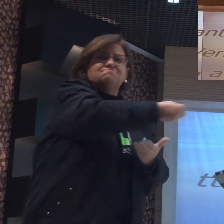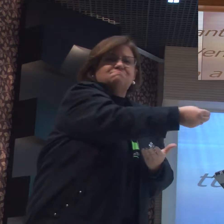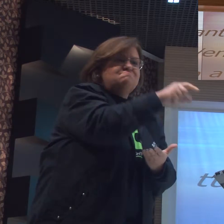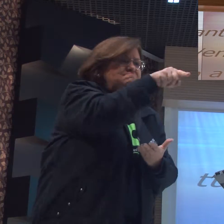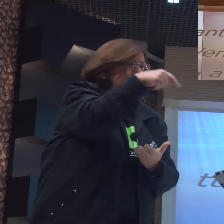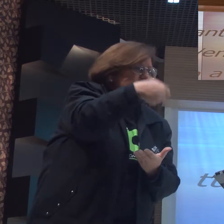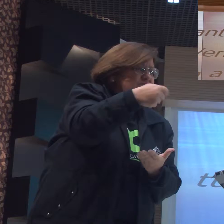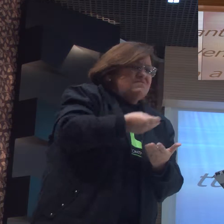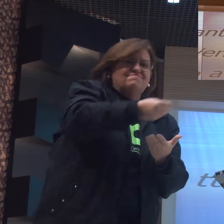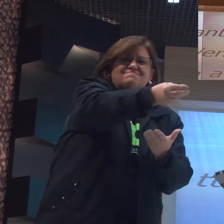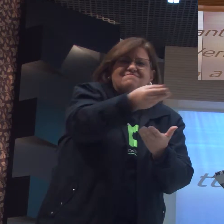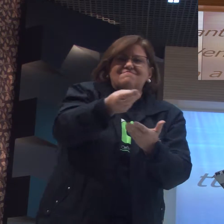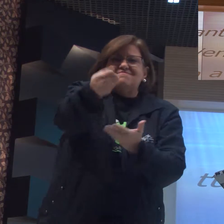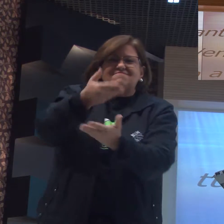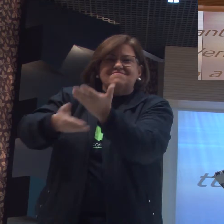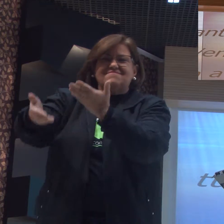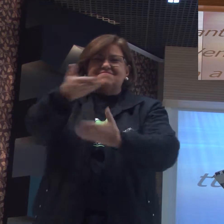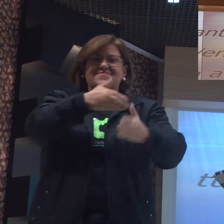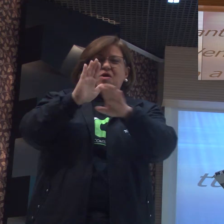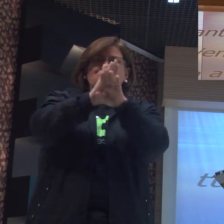promove solidariedade?